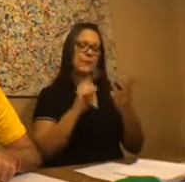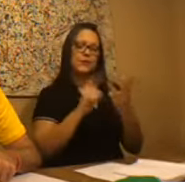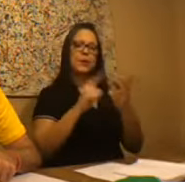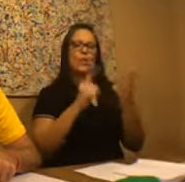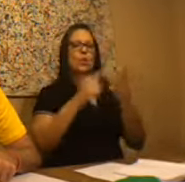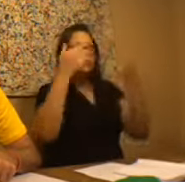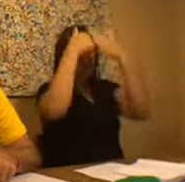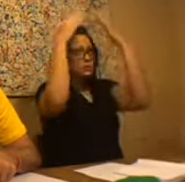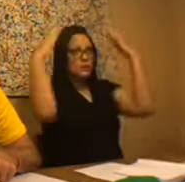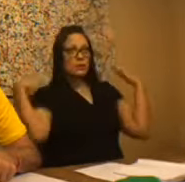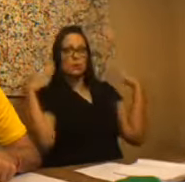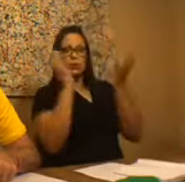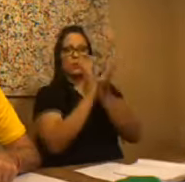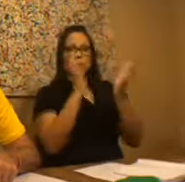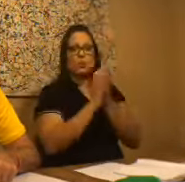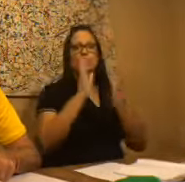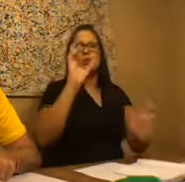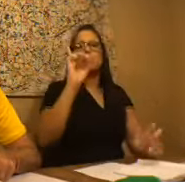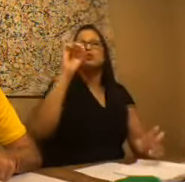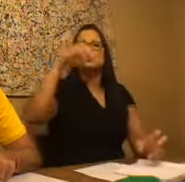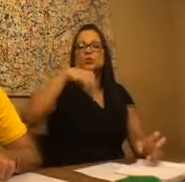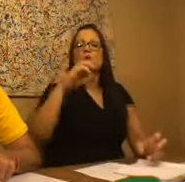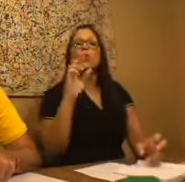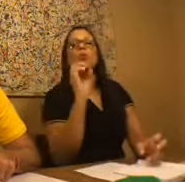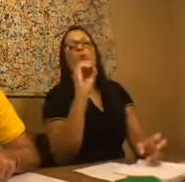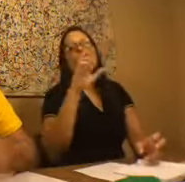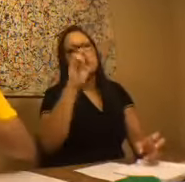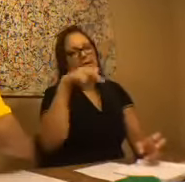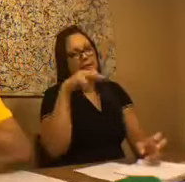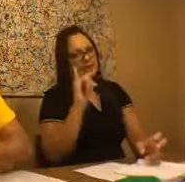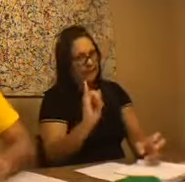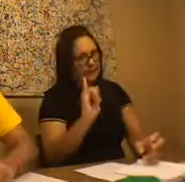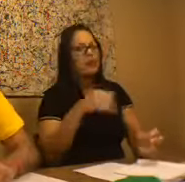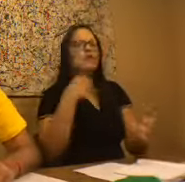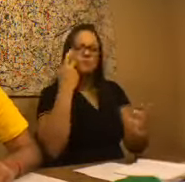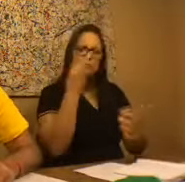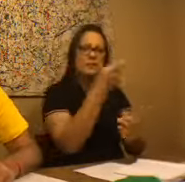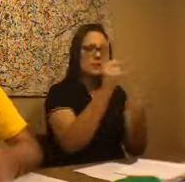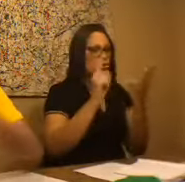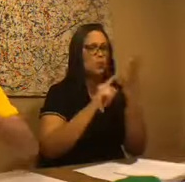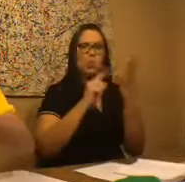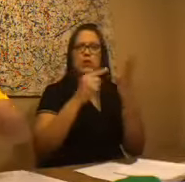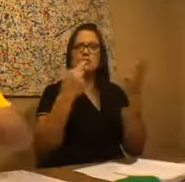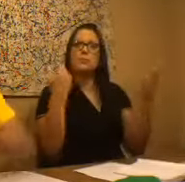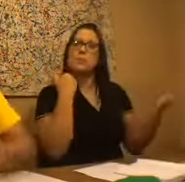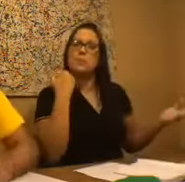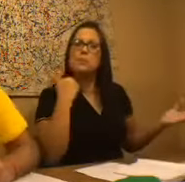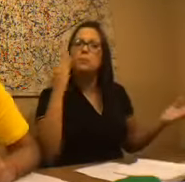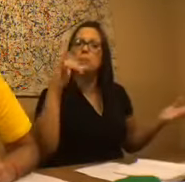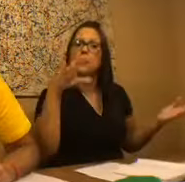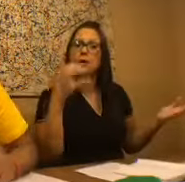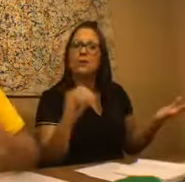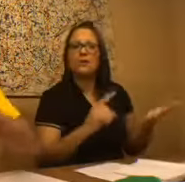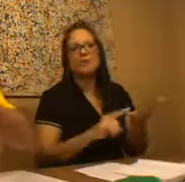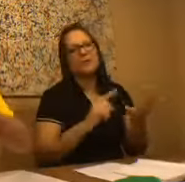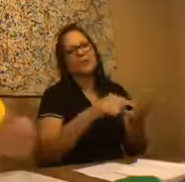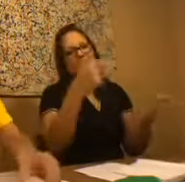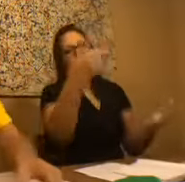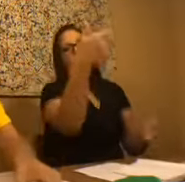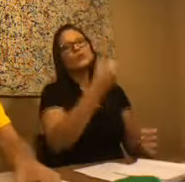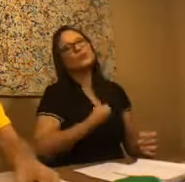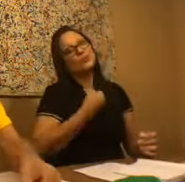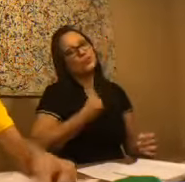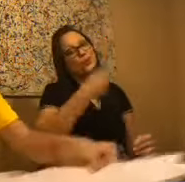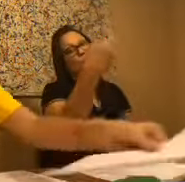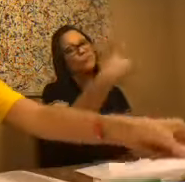cardeal arcebispo do rio de janeiro dom orani tempesta e duas vezes eu fui no banco uma vez eu fui no caixa 2 do banco por coincidência